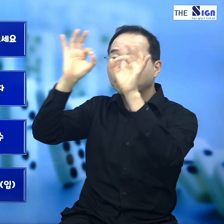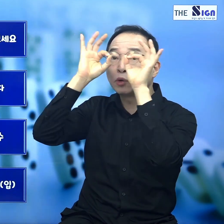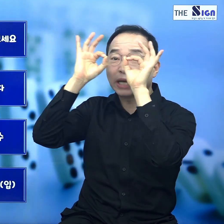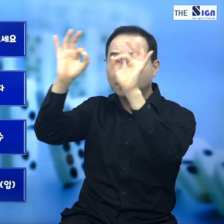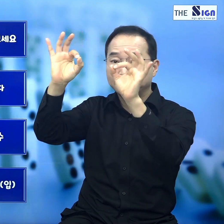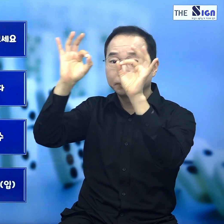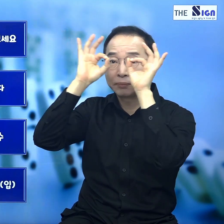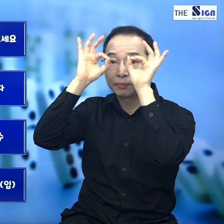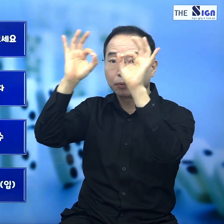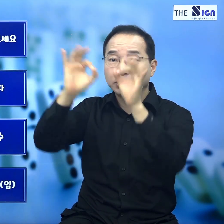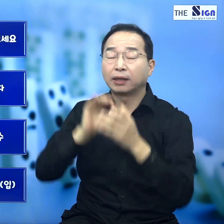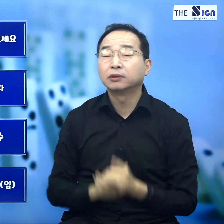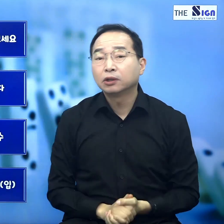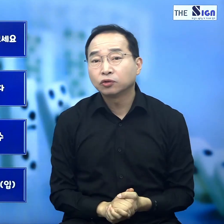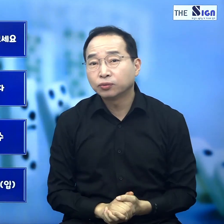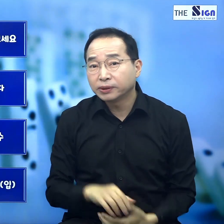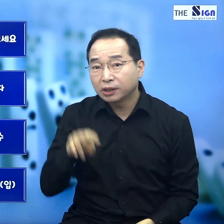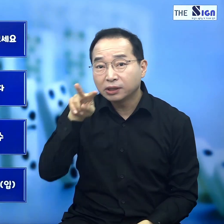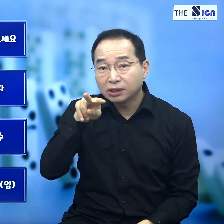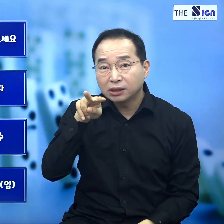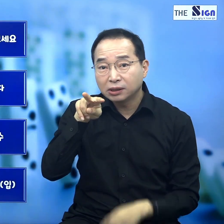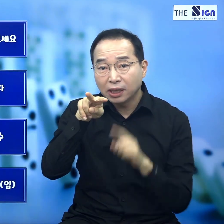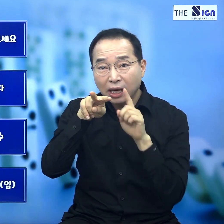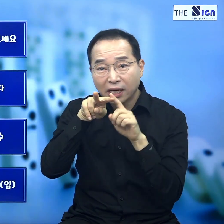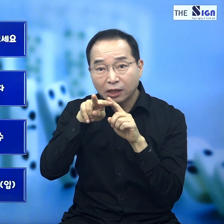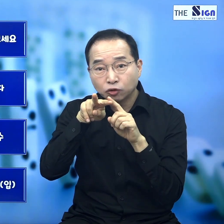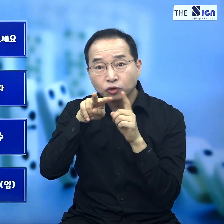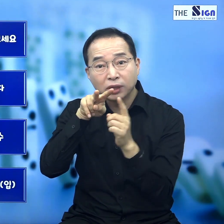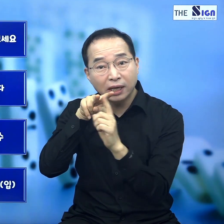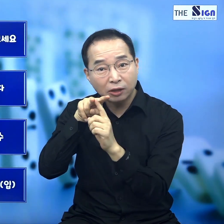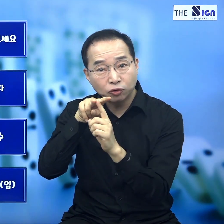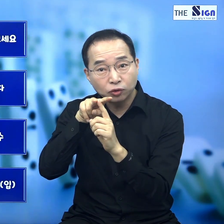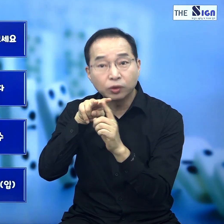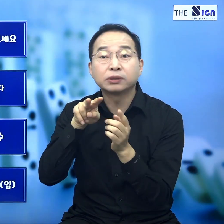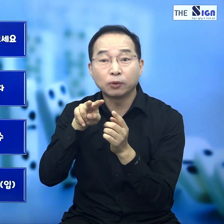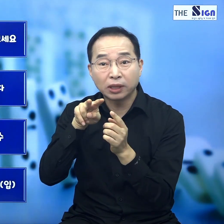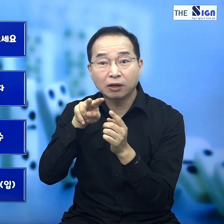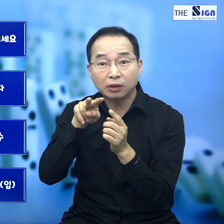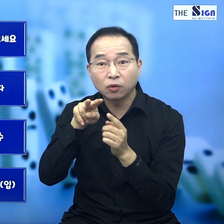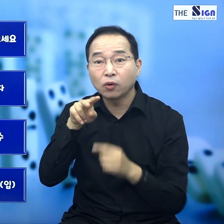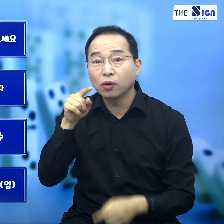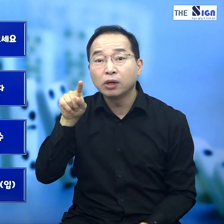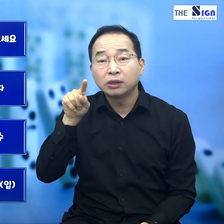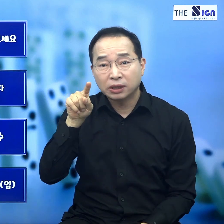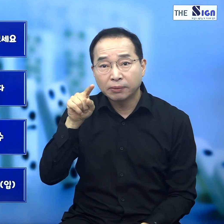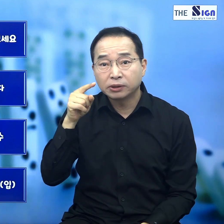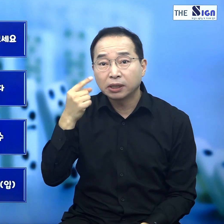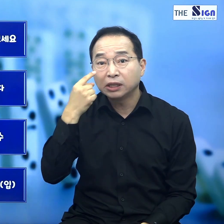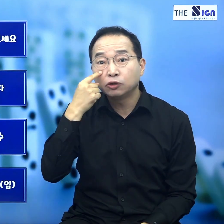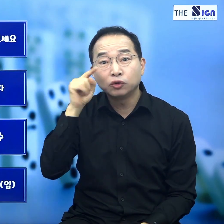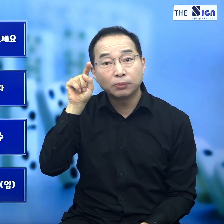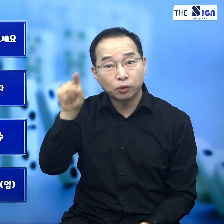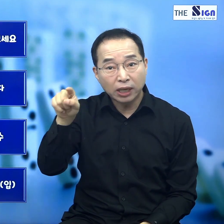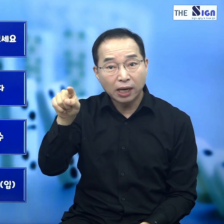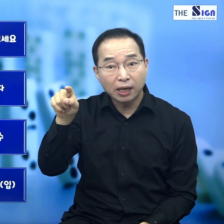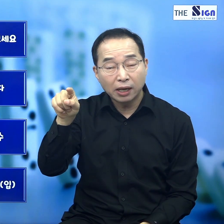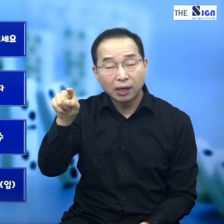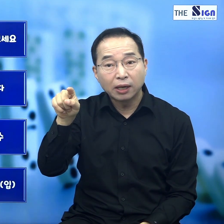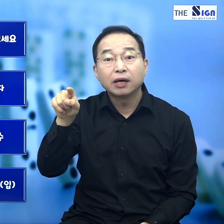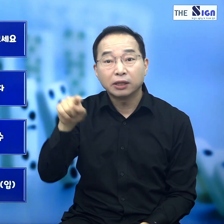보다. 두 번째는 이게 하나의 눈, 하나의 눈. 이렇게 해서 보다가 있고, 세 번째는 이 눈이 보다, 이런